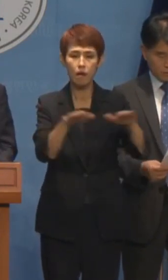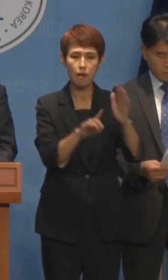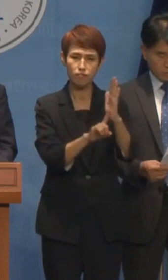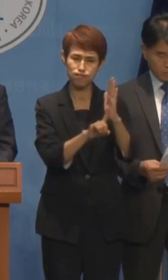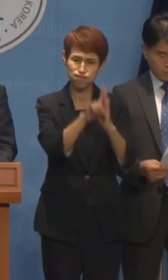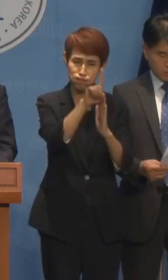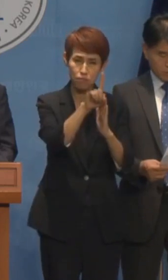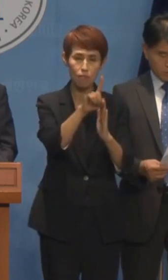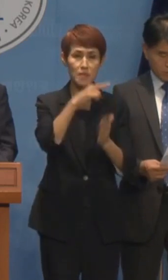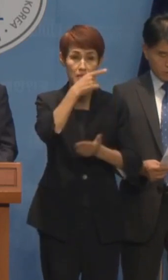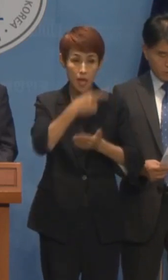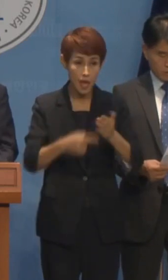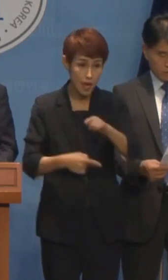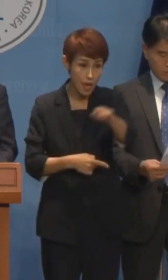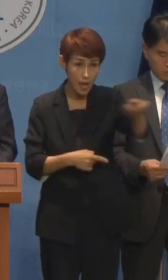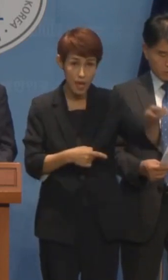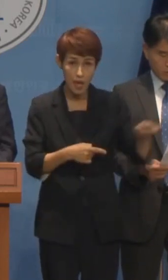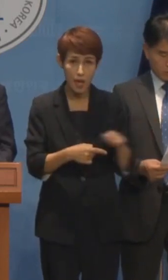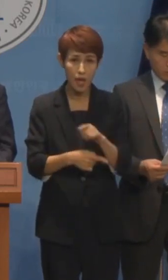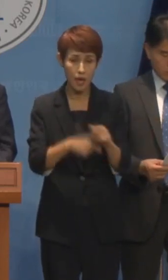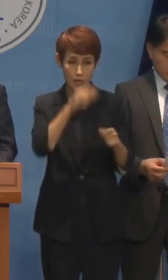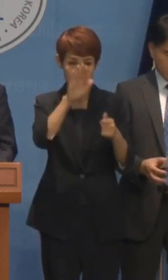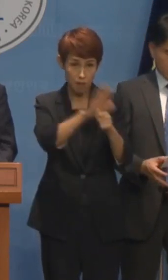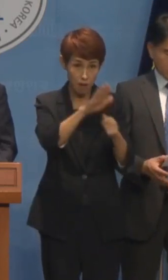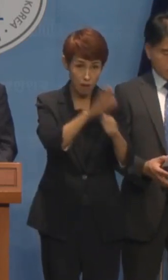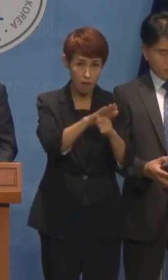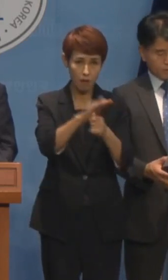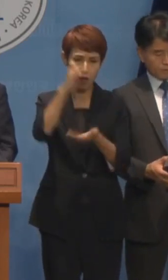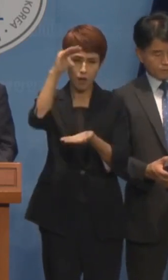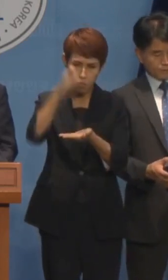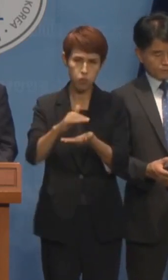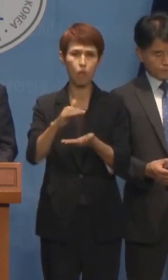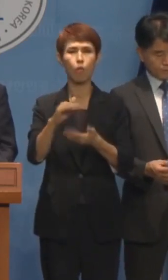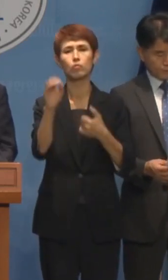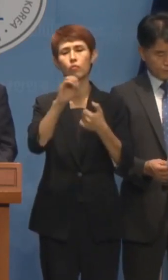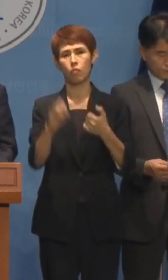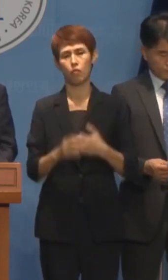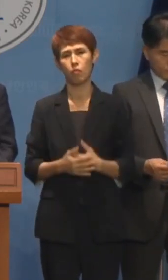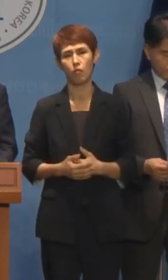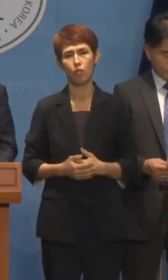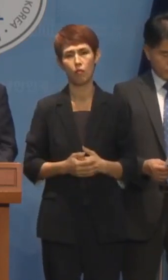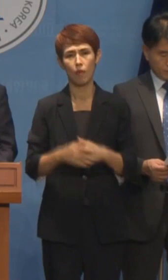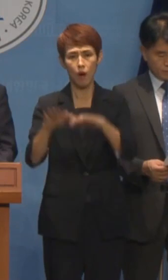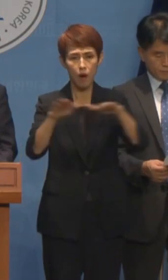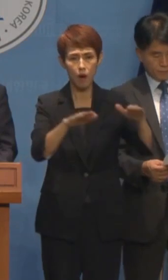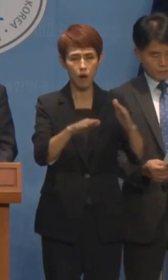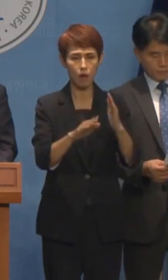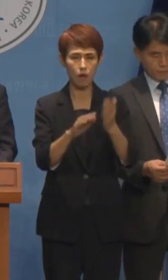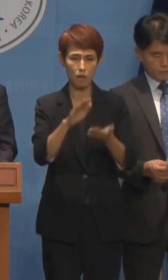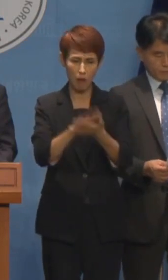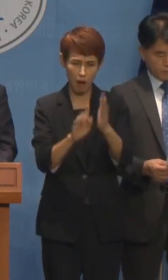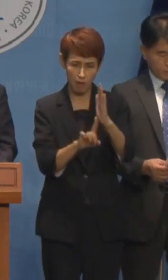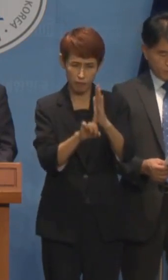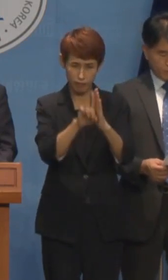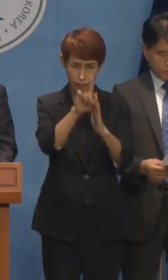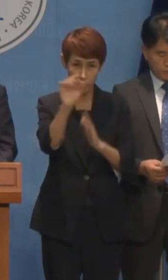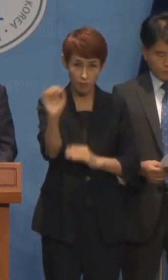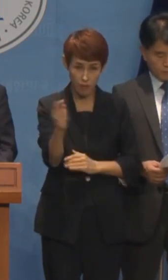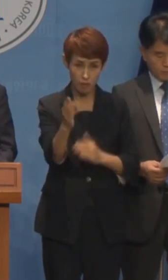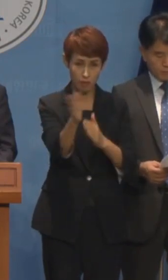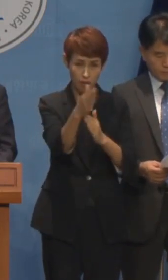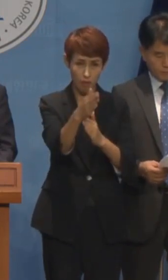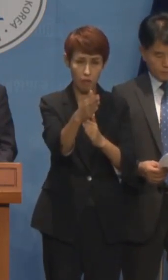양식어가 지원 예산은 절반이나 삭감되었다. 수온 상승으로 인해 고수온 피해 양식어가